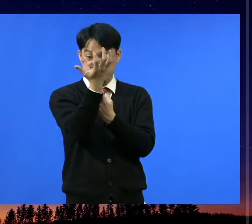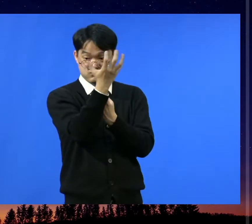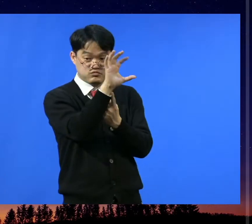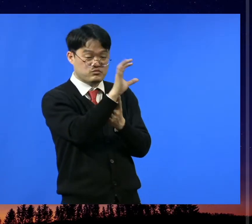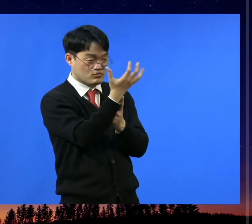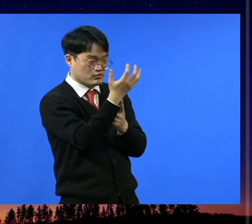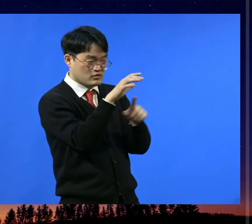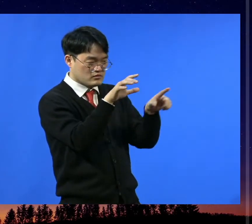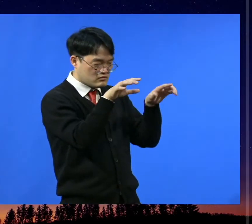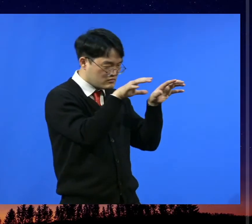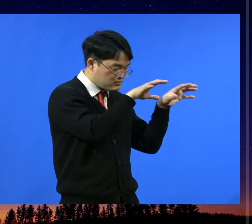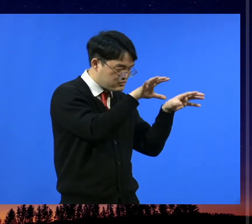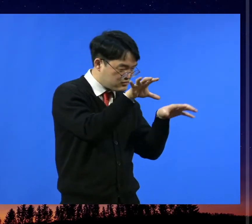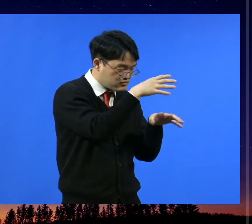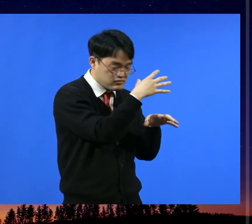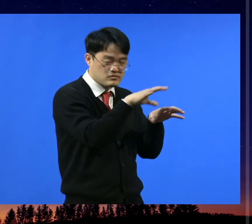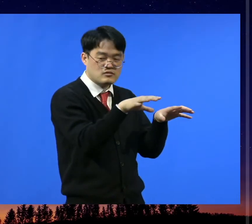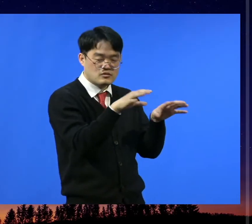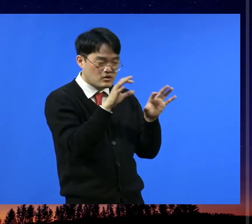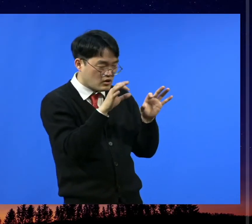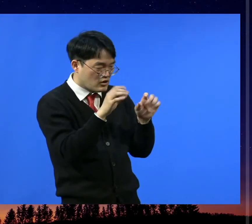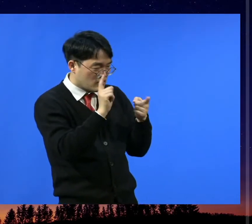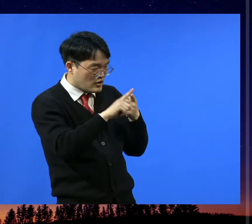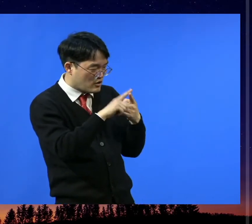레이더를 지켜보는 사람이 있어야 되는 거예요. 모니터를.